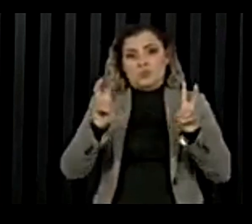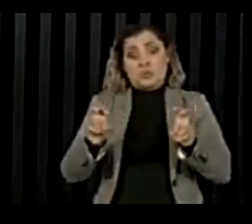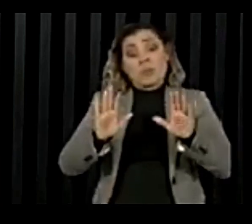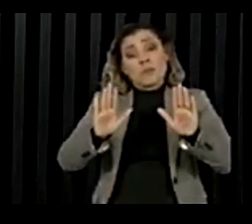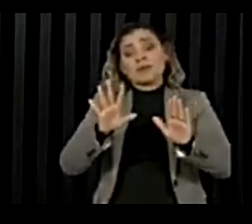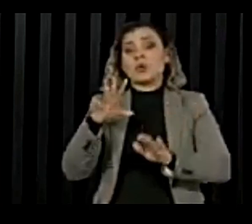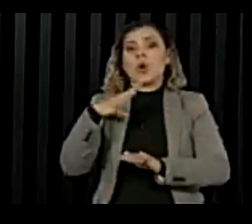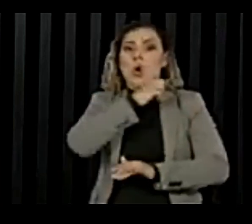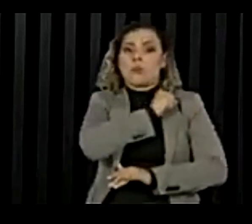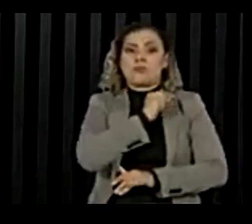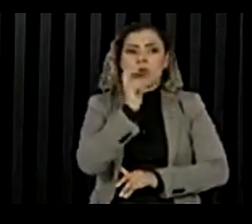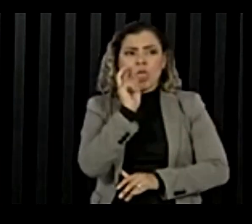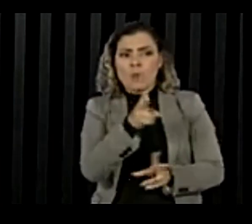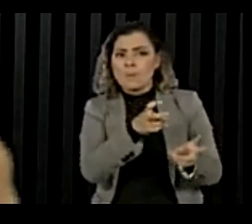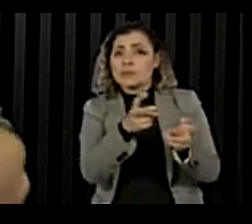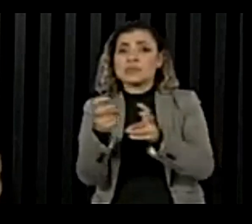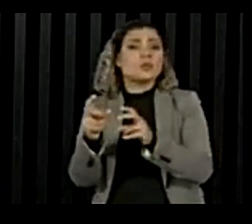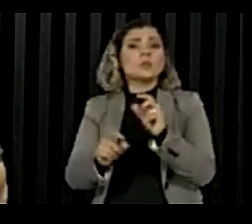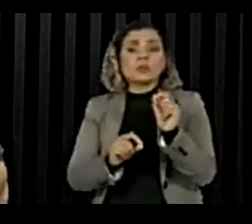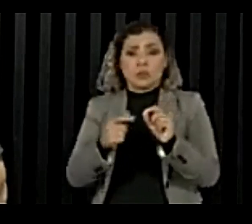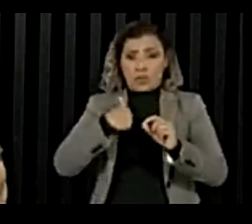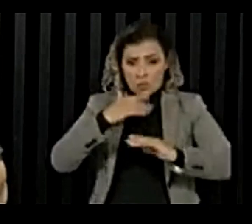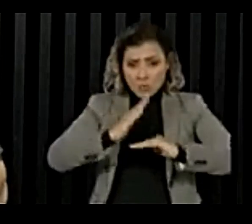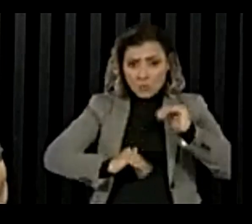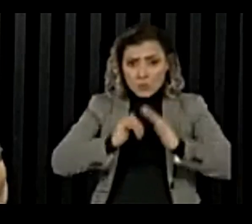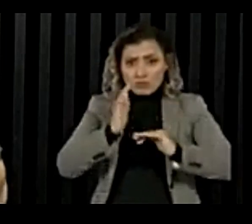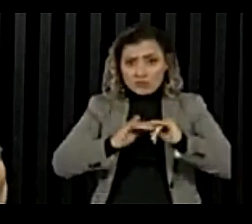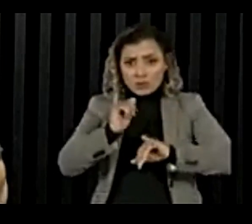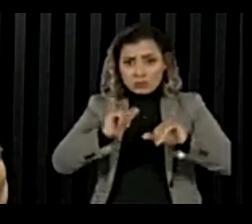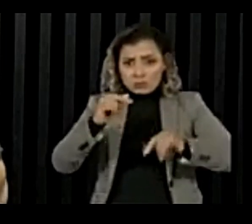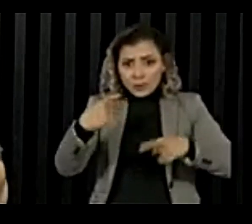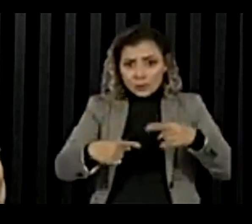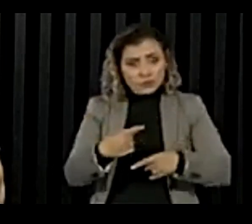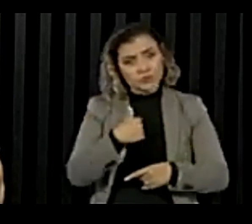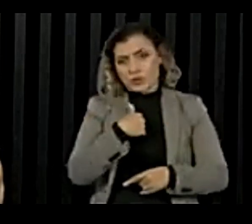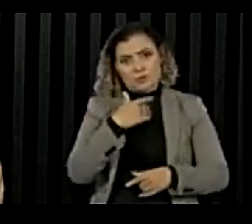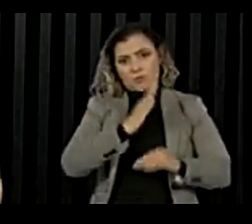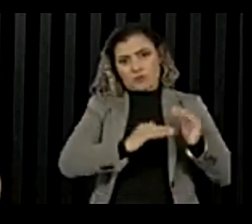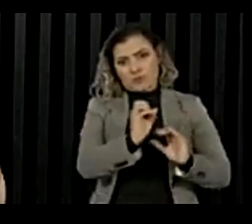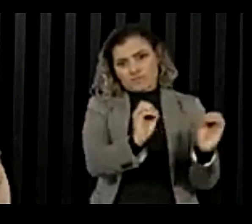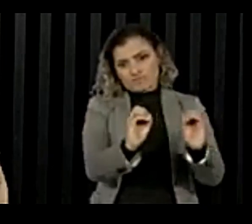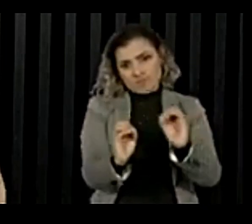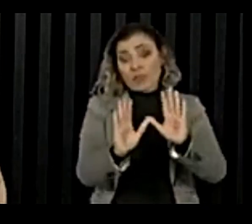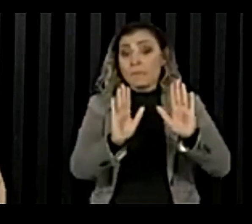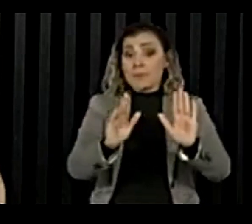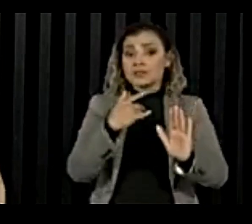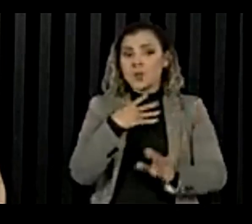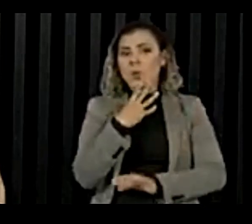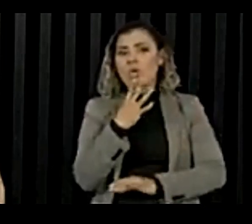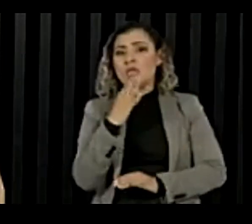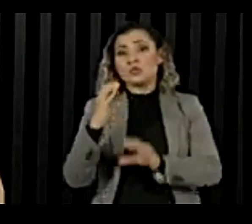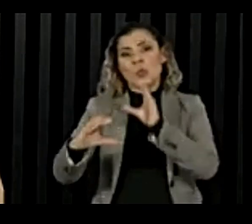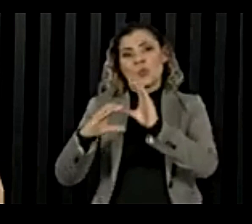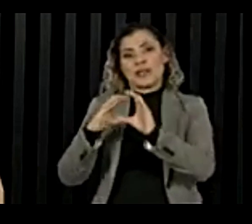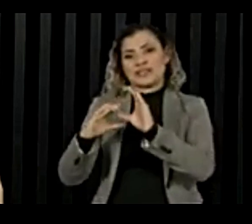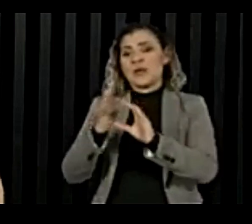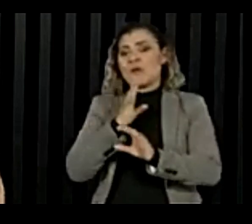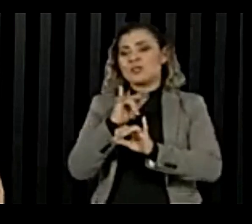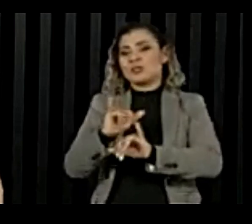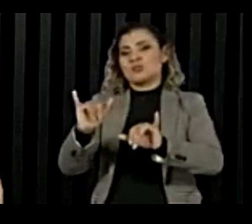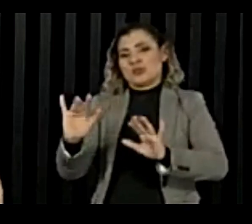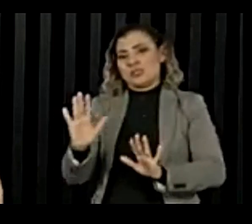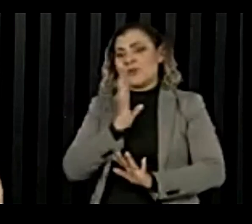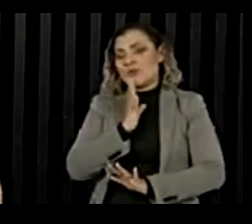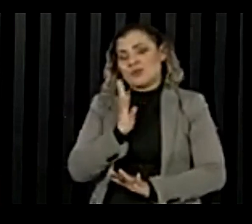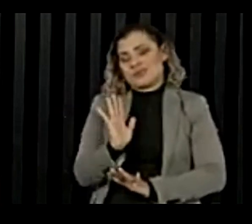óbvio que é algo que eu observo. Eu não sou um especialista em marketing político, mas eu conheço o suficiente de comunicação para saber que, por